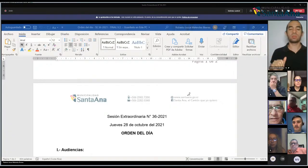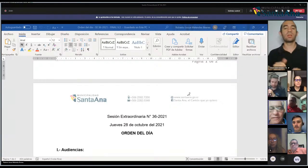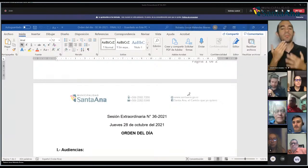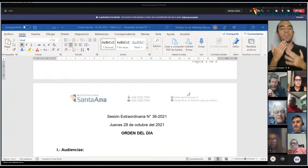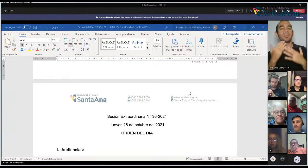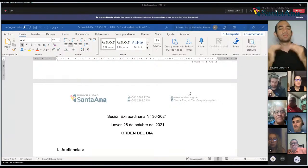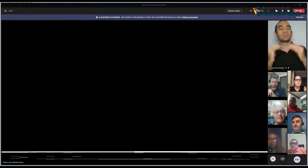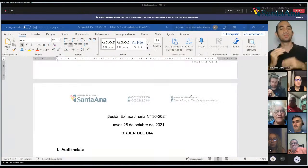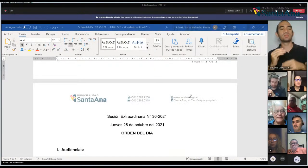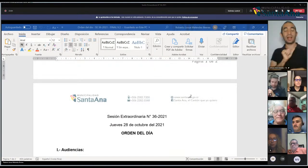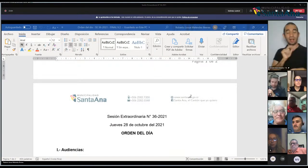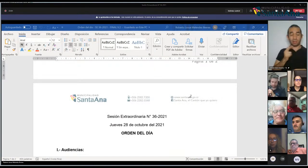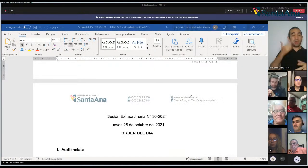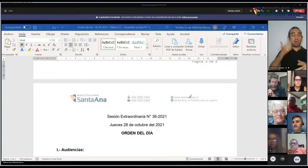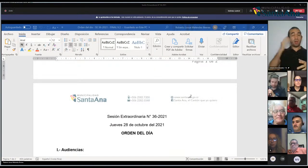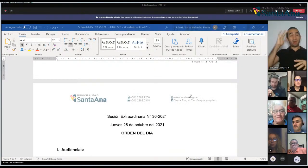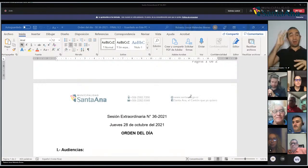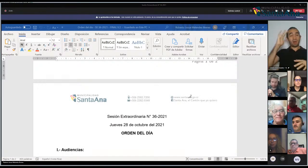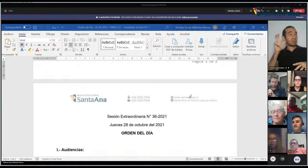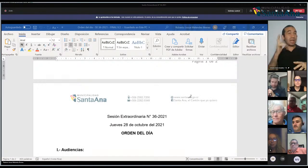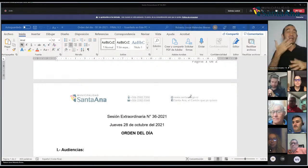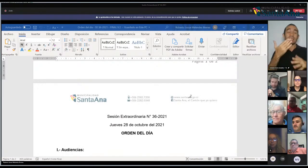gracias disculpen